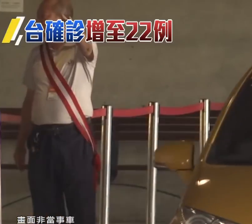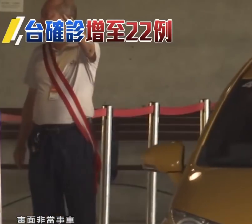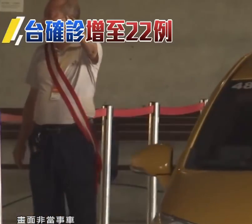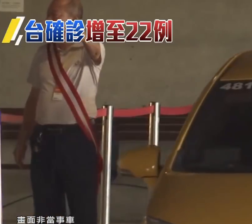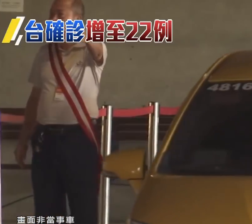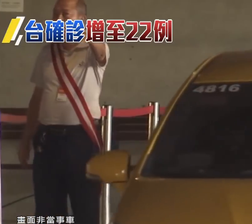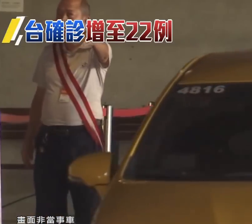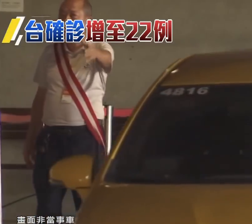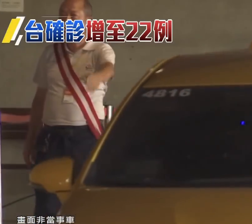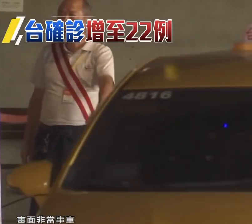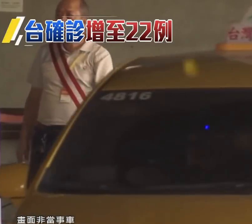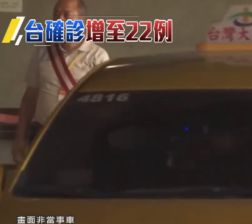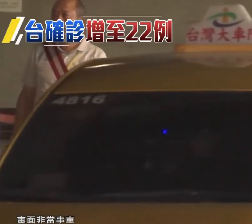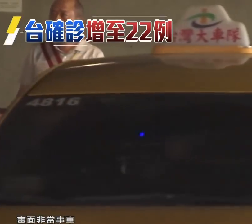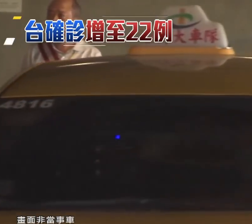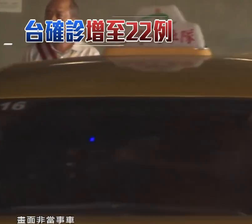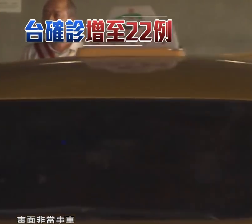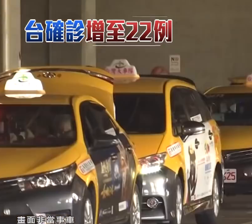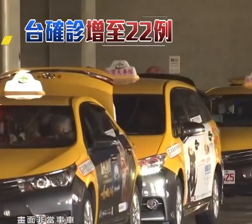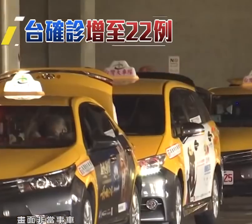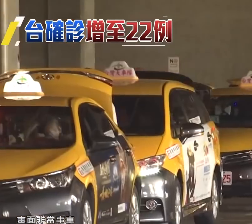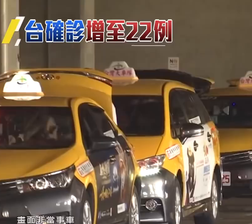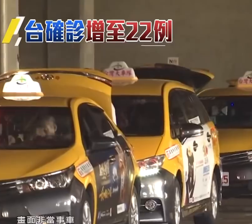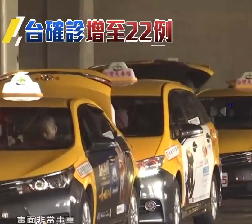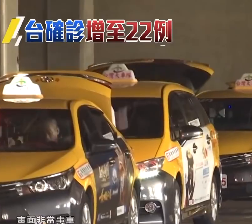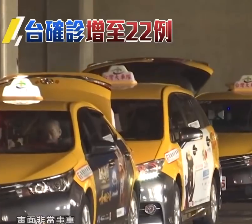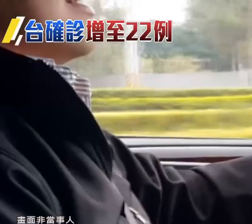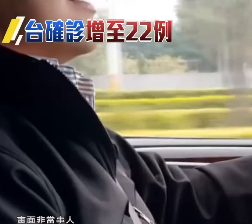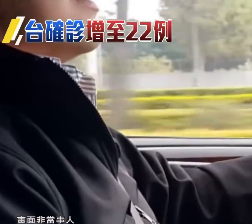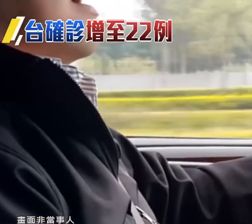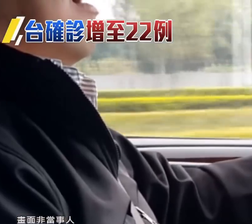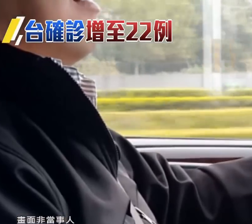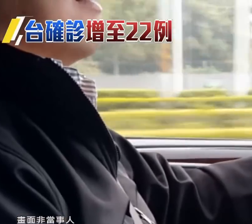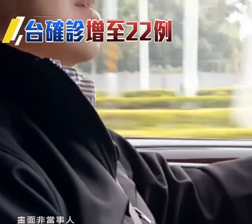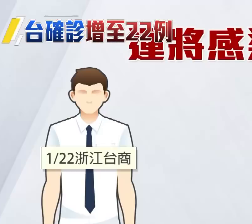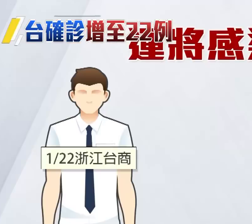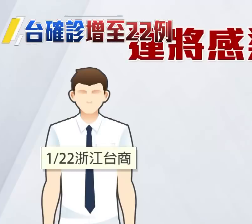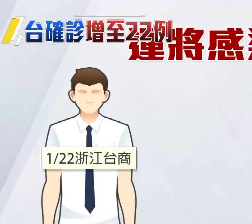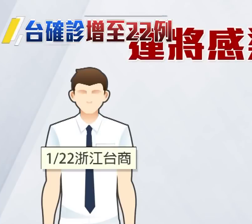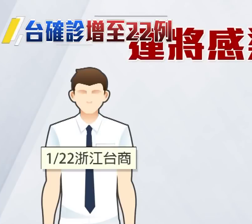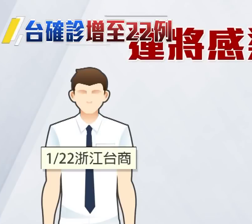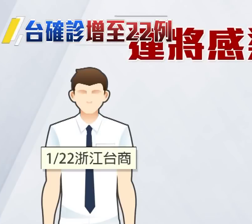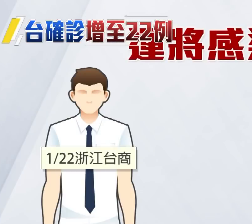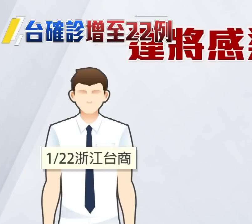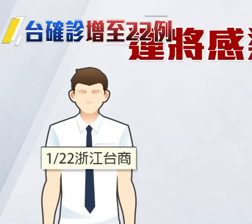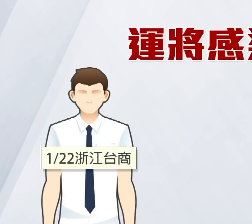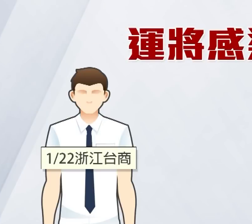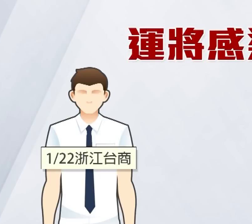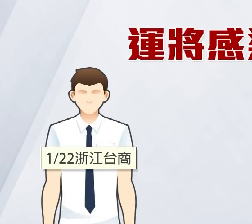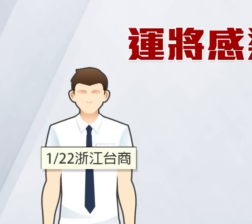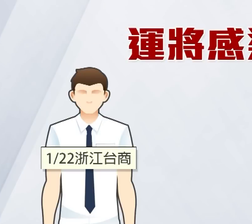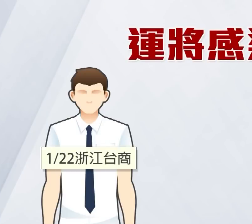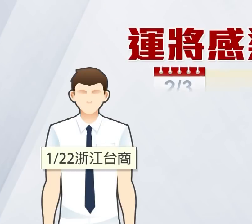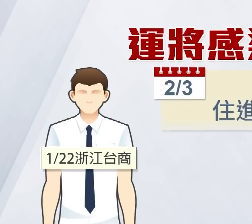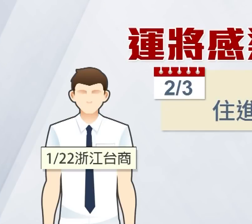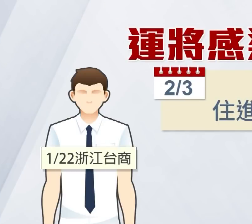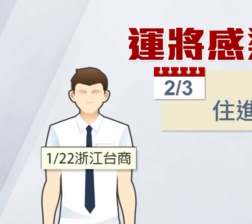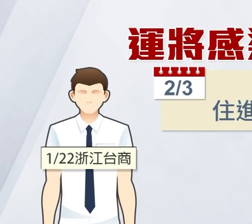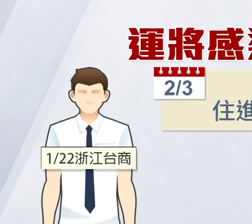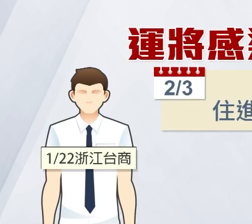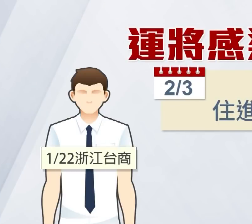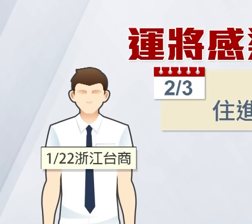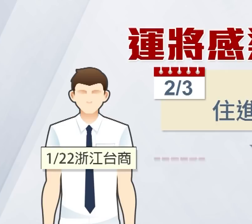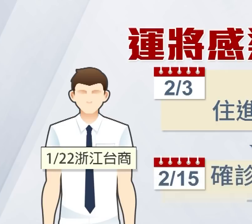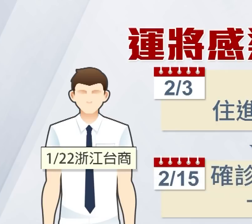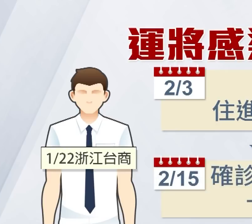再送乘客中地毯式追查接触者，发现问长1月22号再到一名浙江返台的台商，当时台商就有咳